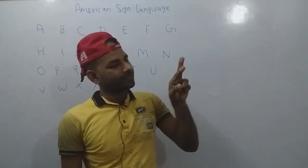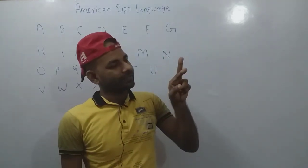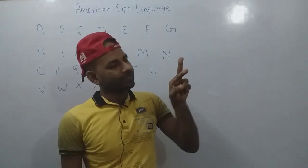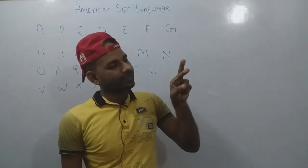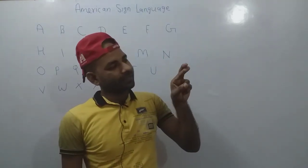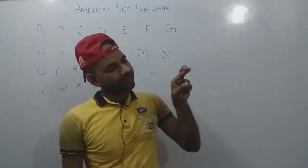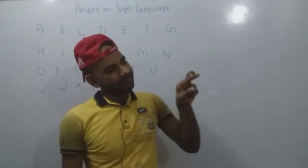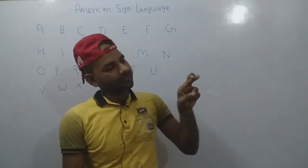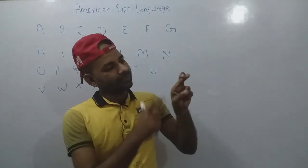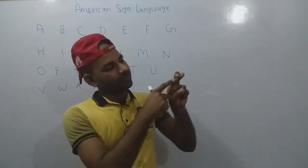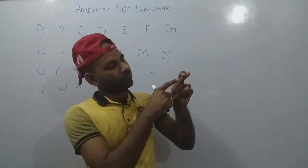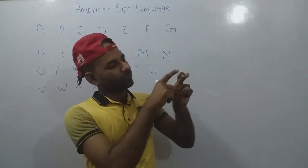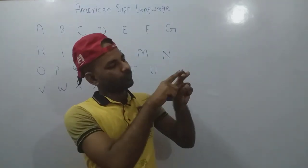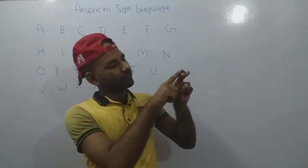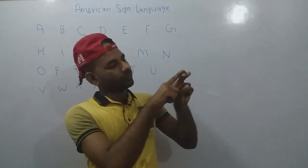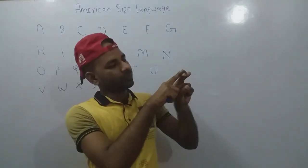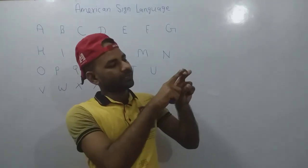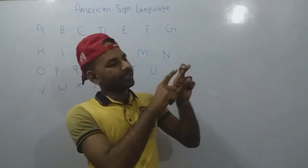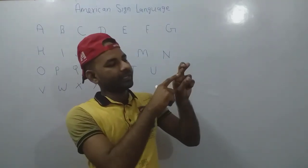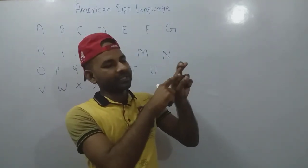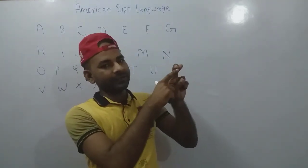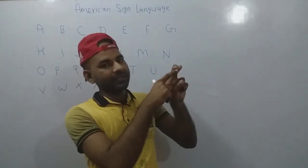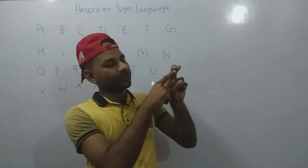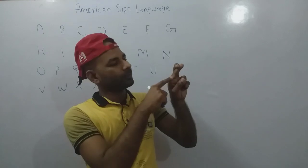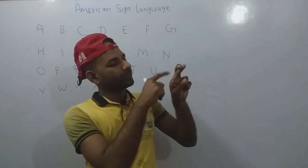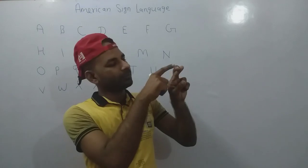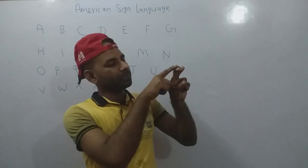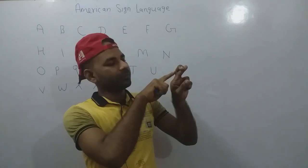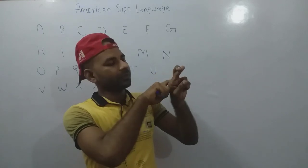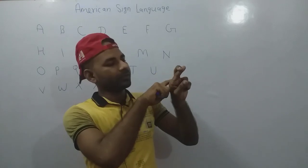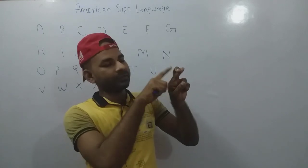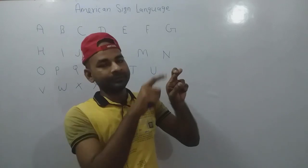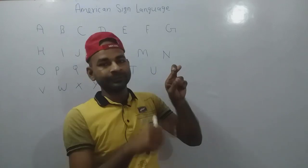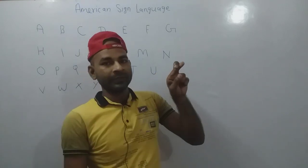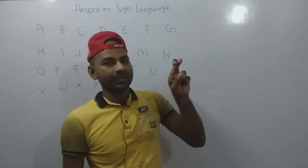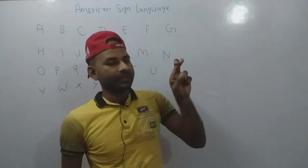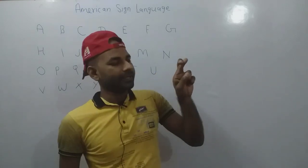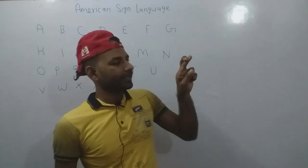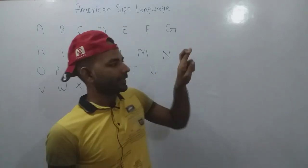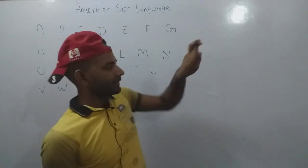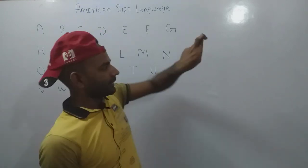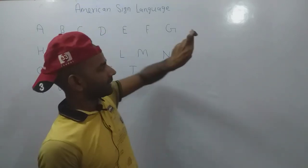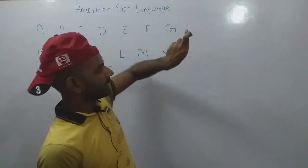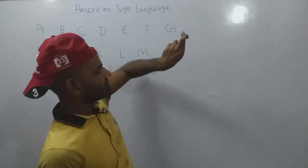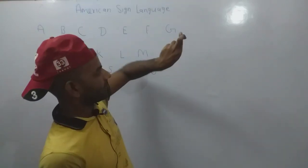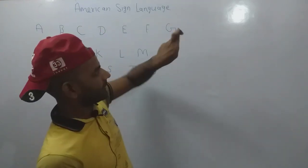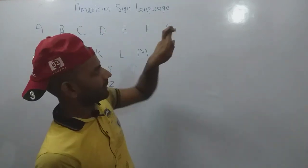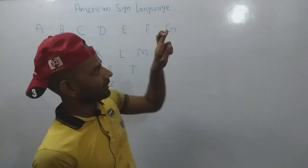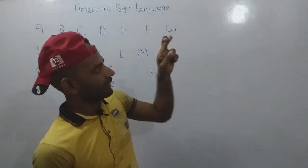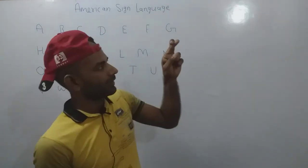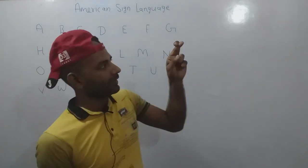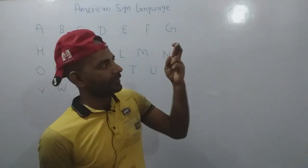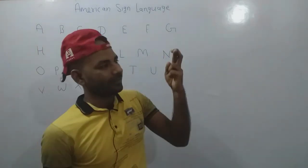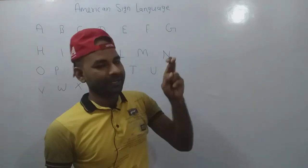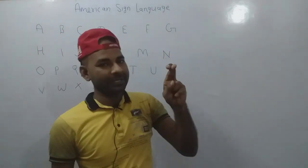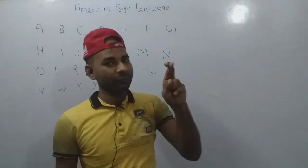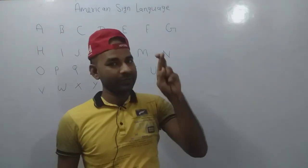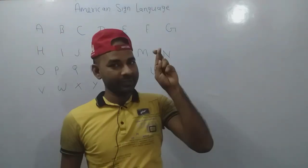से ऐसे, इस उंगली के ऊपर दूसरी वाले इंडेक्स फिंगर के ऊपर ये मिडिल फिंगर, ठीक ऐसे ए दिखाना आपको ऐसे ही